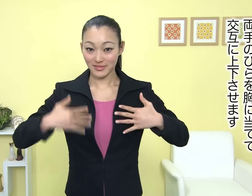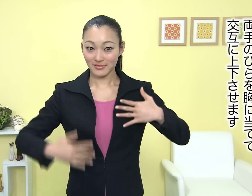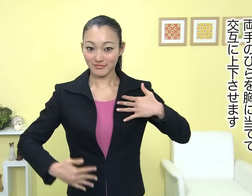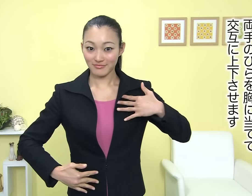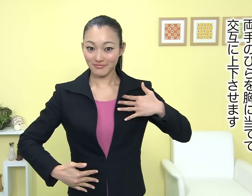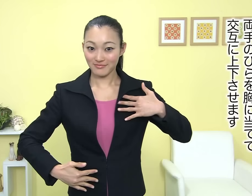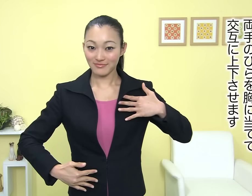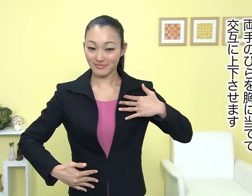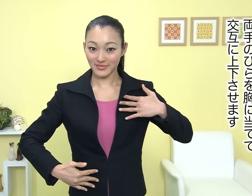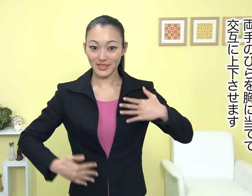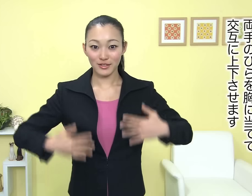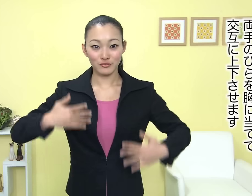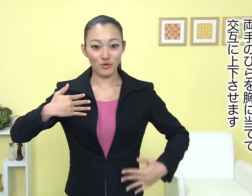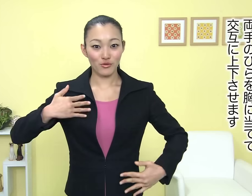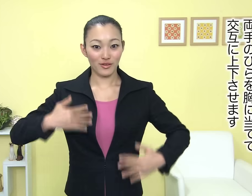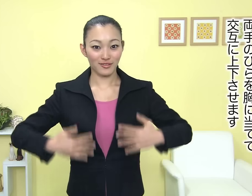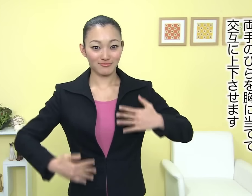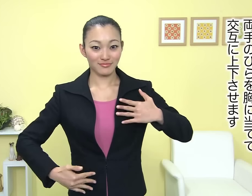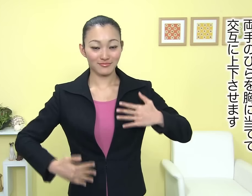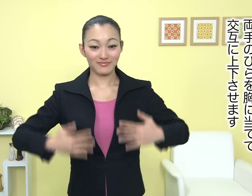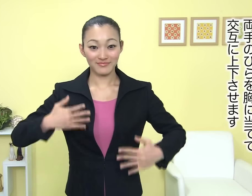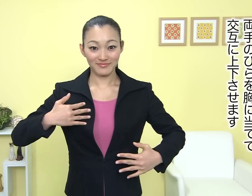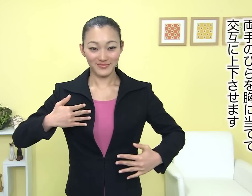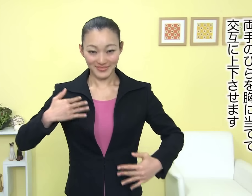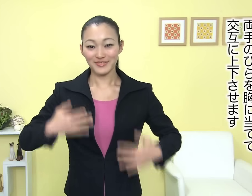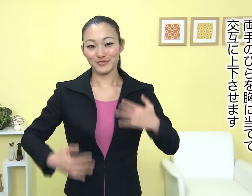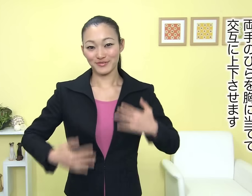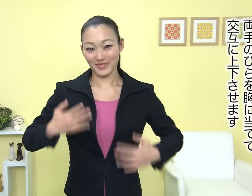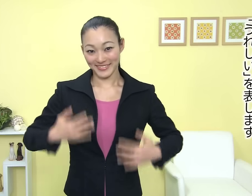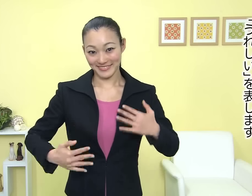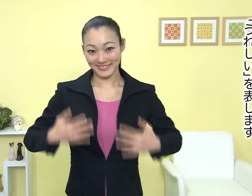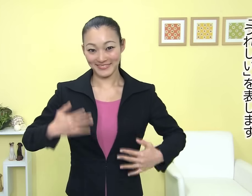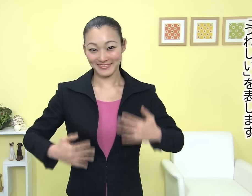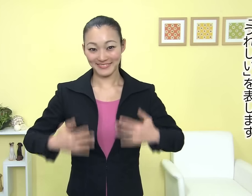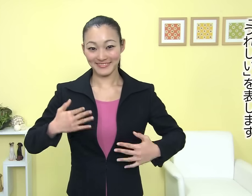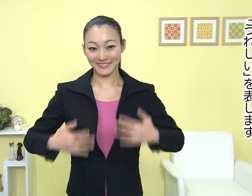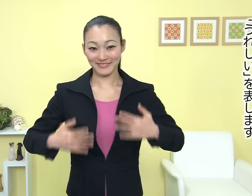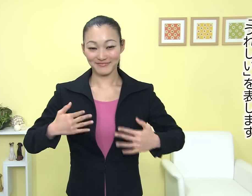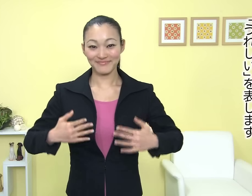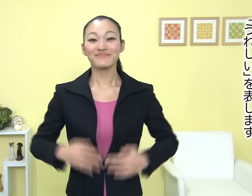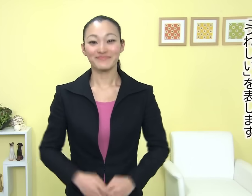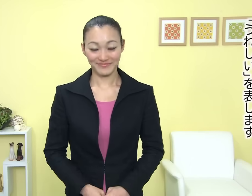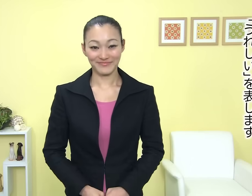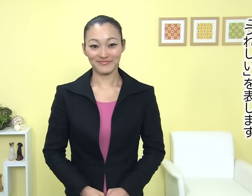を胸に当てて交互に上下させます。嬉しいを表します。